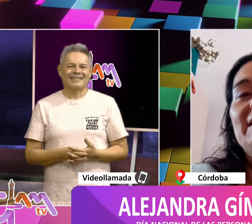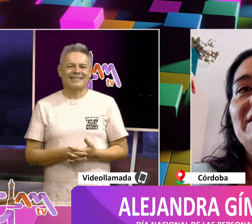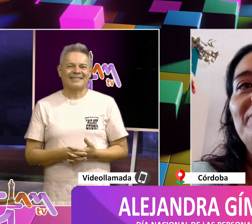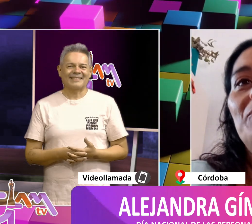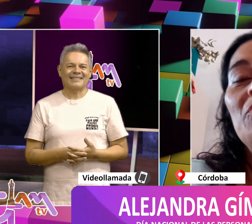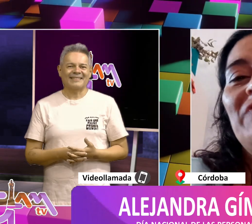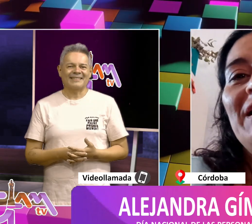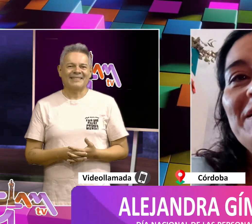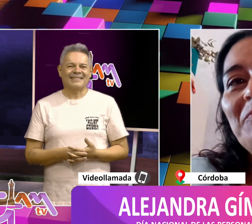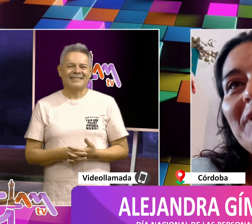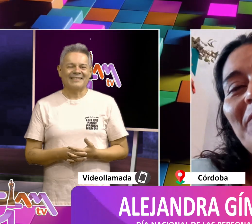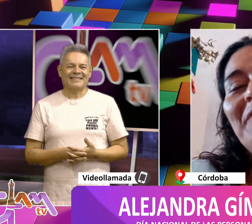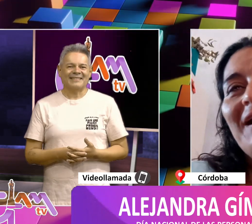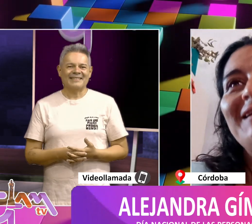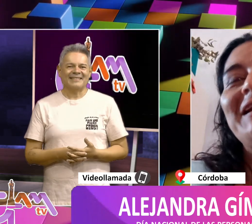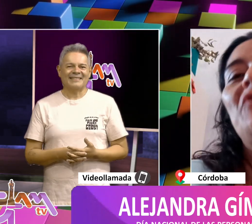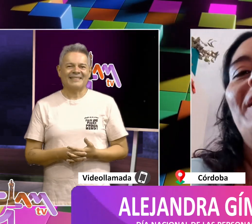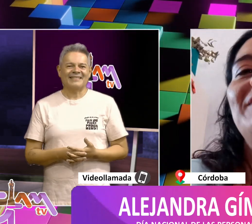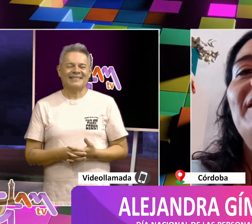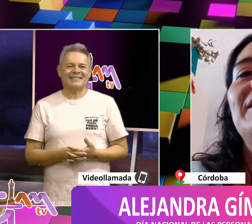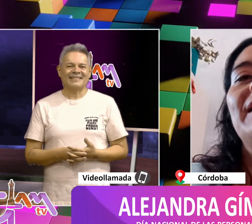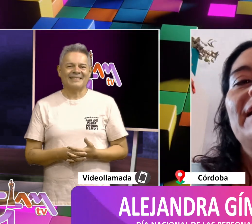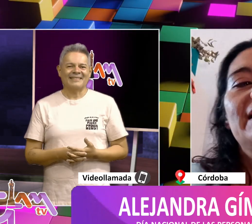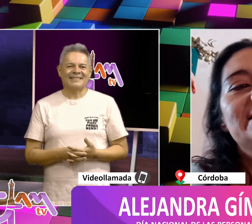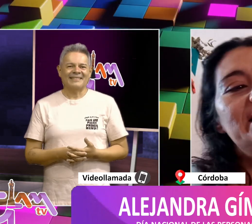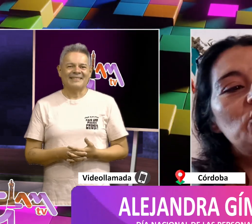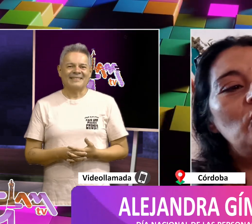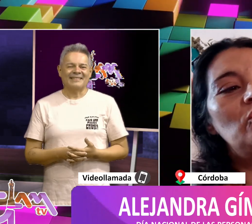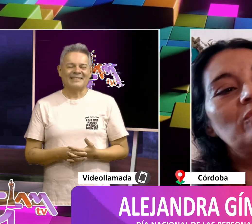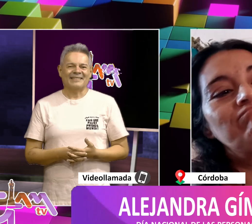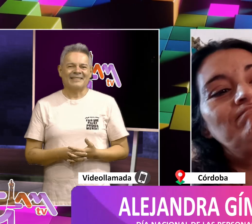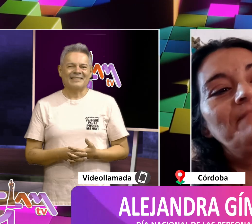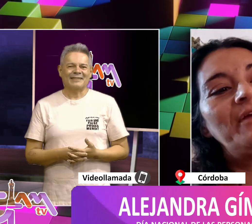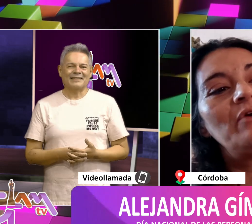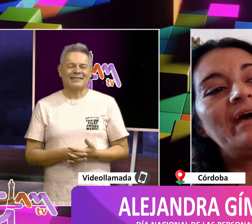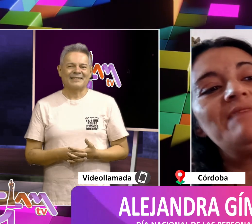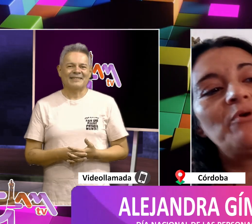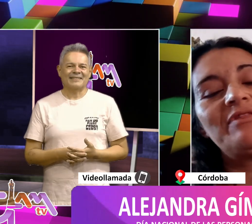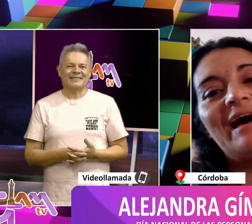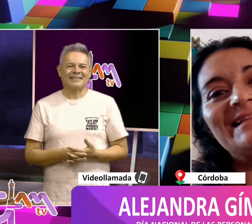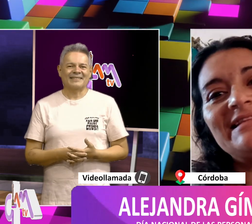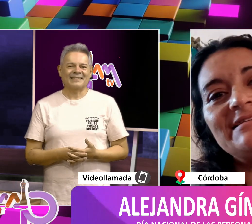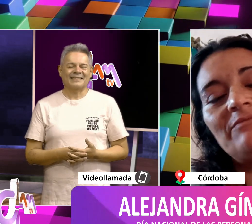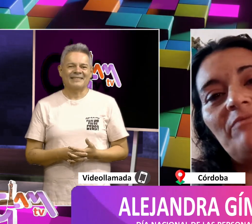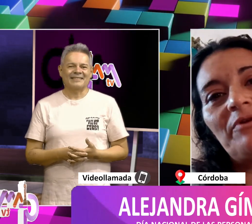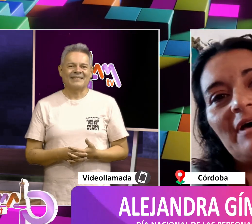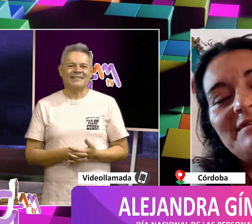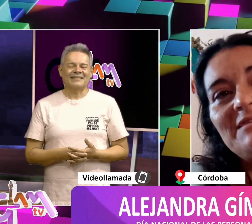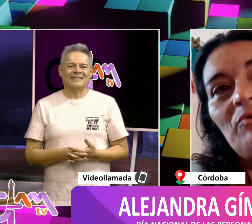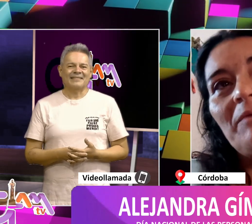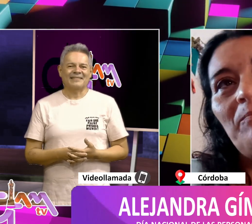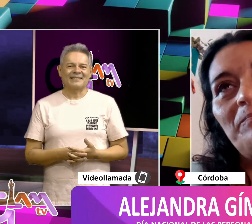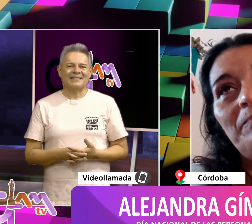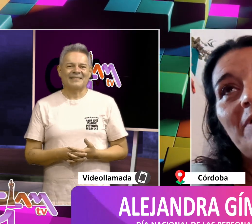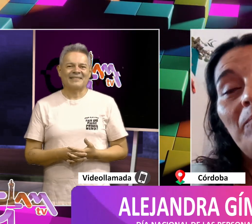y se sienten muy felices porque, bueno, hay alguien que los entiende. Sí, yo creo que es importantísimo,